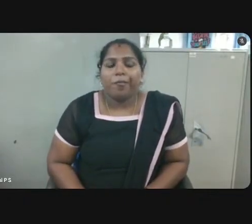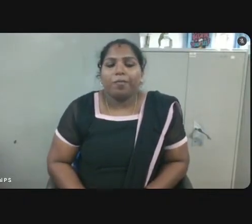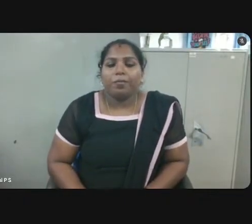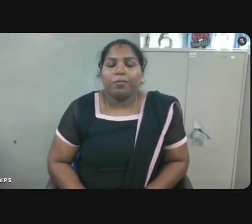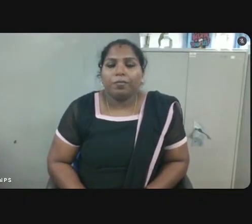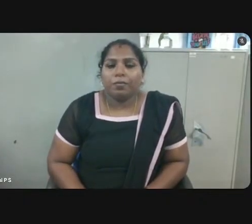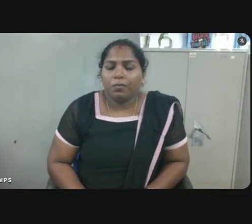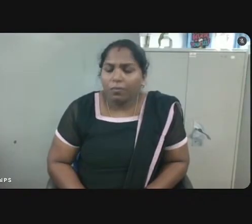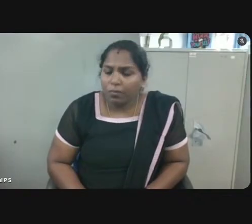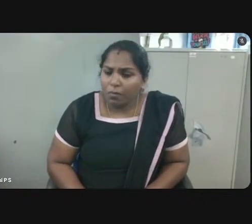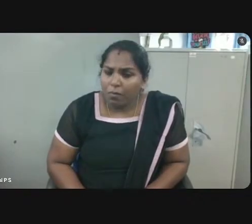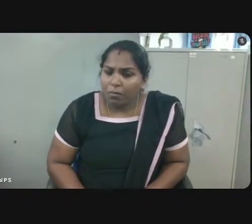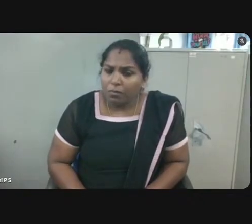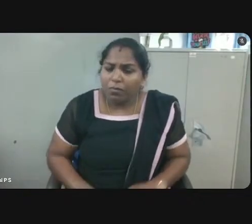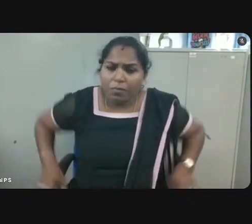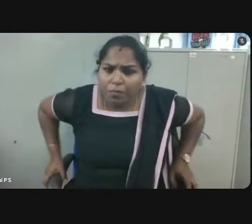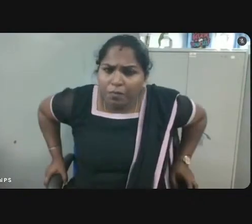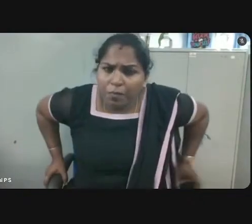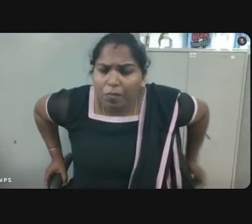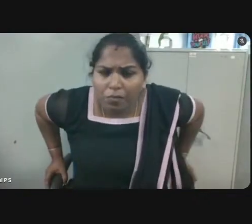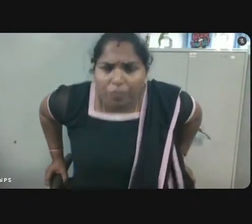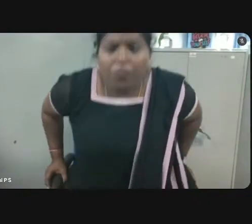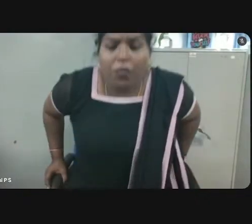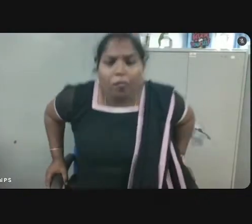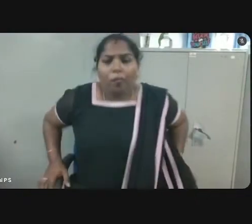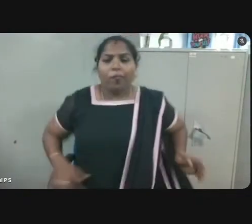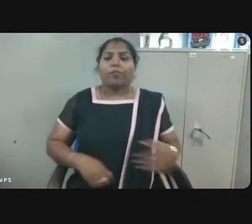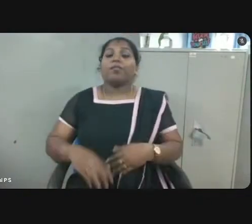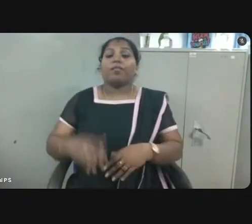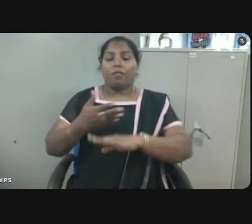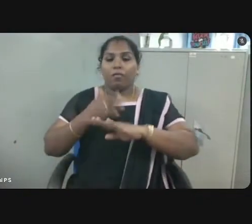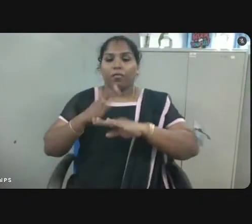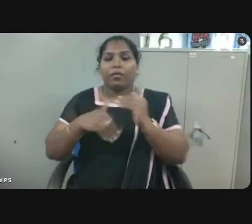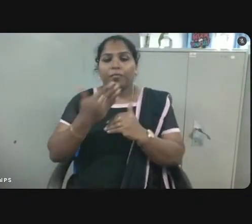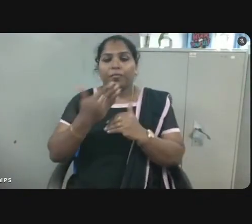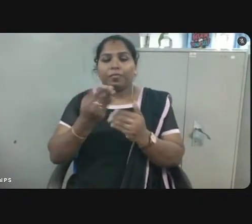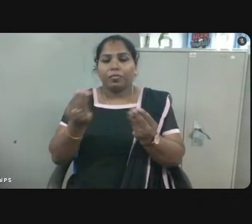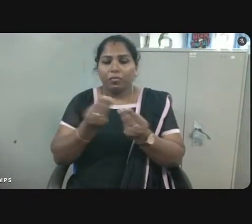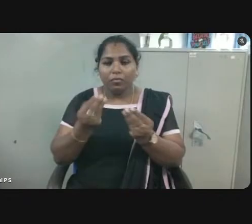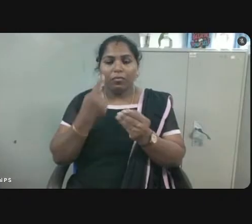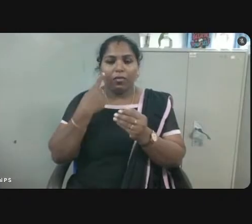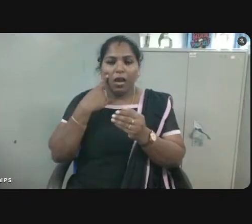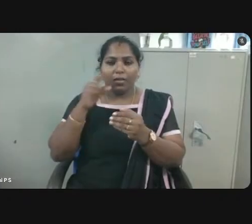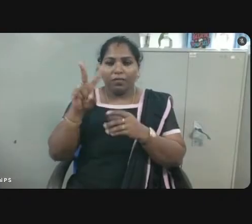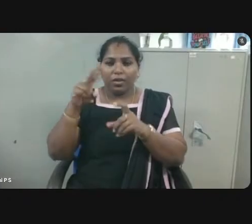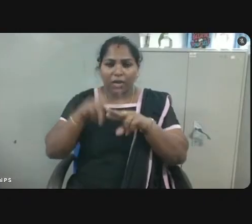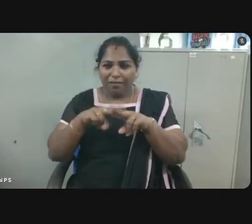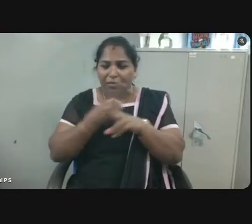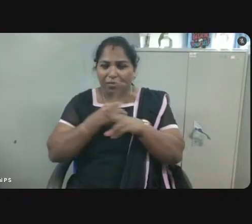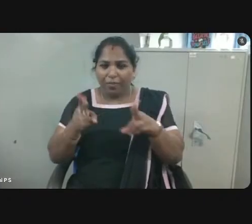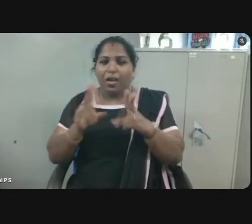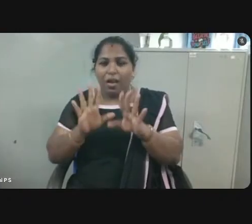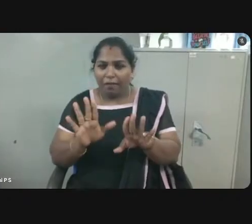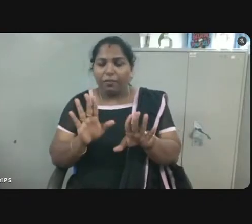മുമ്പ് തന്നെ നമുക്ക് നമ്മുടെ ഇൻവിട്രോ ഫെർട്ടിലൈസേഷൻ ഒക്കെ ഉള്ള മെത്തേഡ്സ് ഉണ്ട്. അതിനകത്ത് നമുക്ക് ഈ